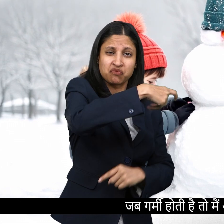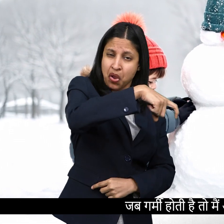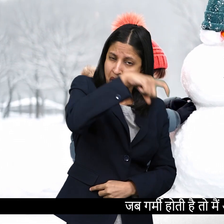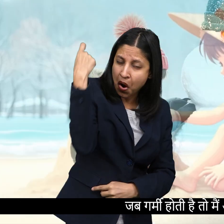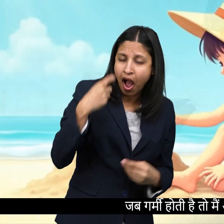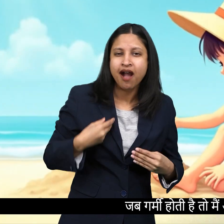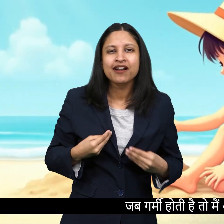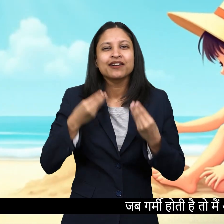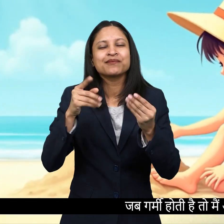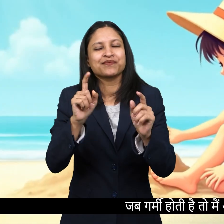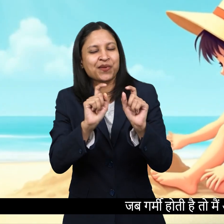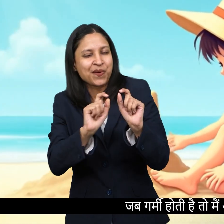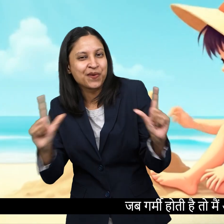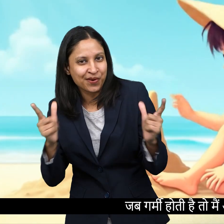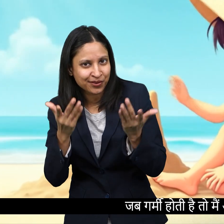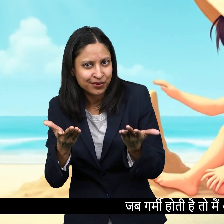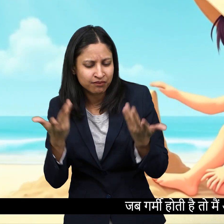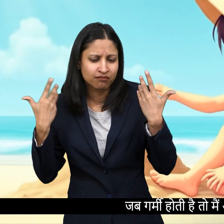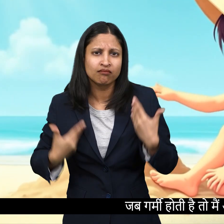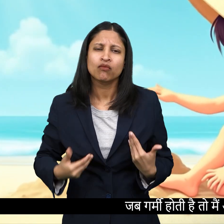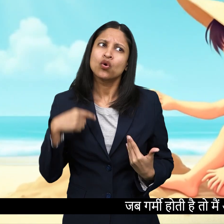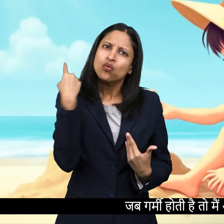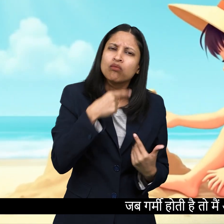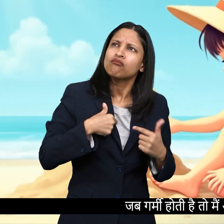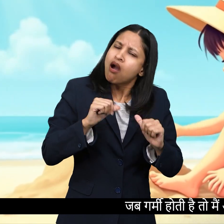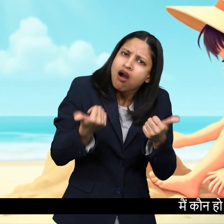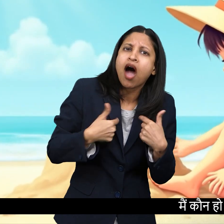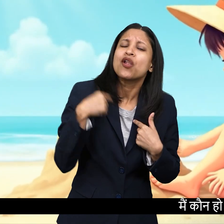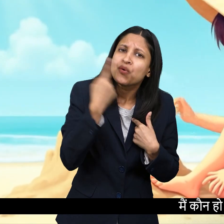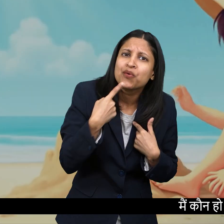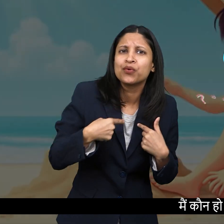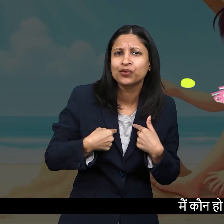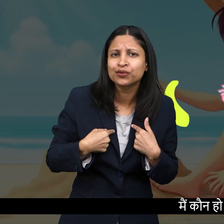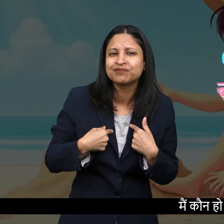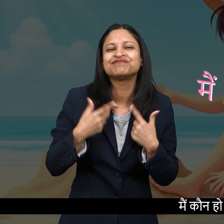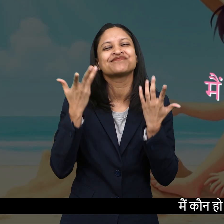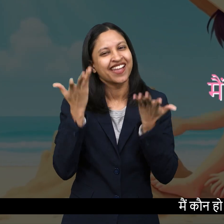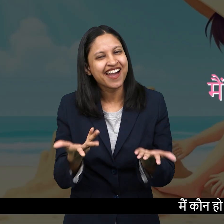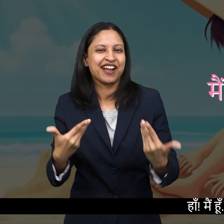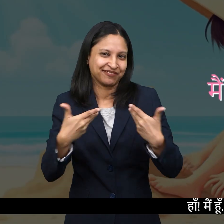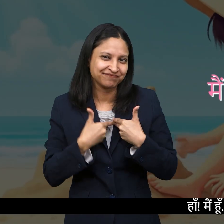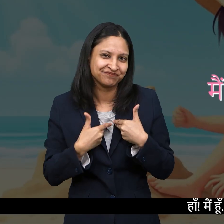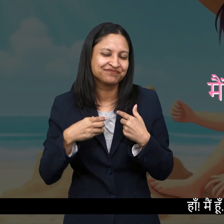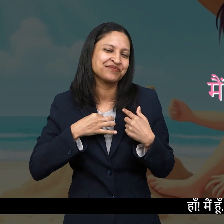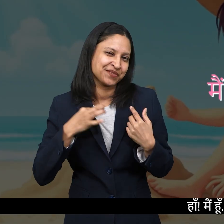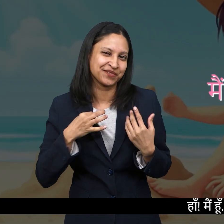जब गर्मी होती है तो मैं आपको ठंडा रखता हूँ। मैं कौन हो सकता हूँ? हाँ, मैं हूँ कपड़े।